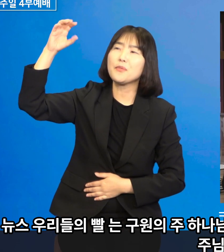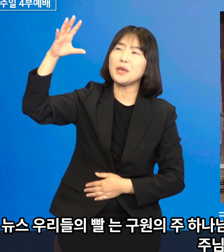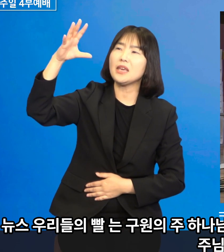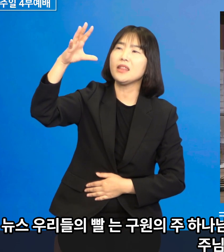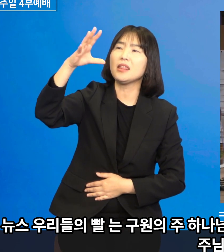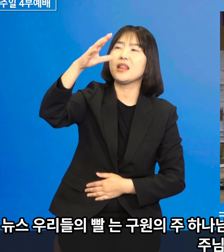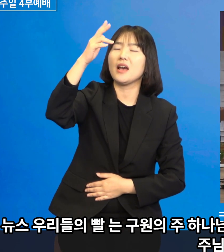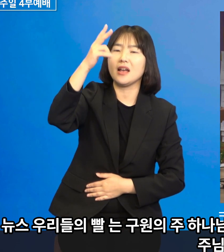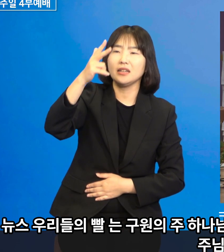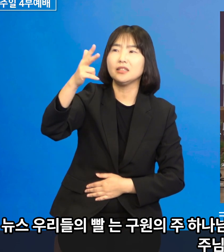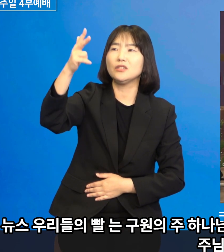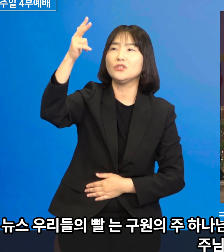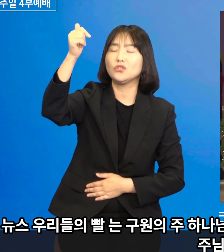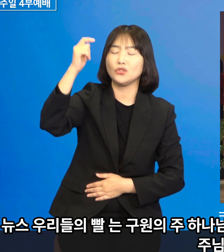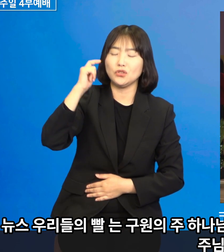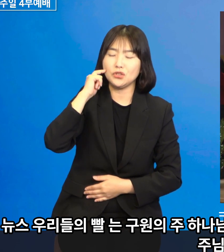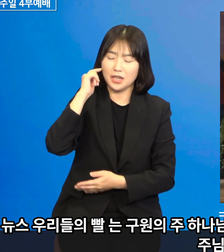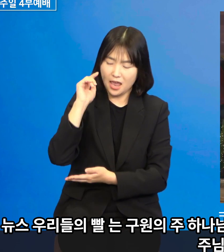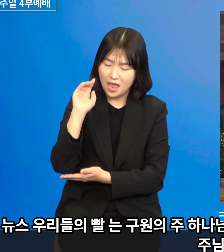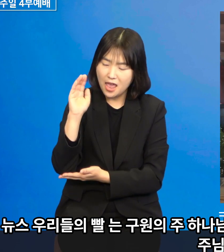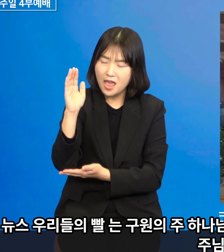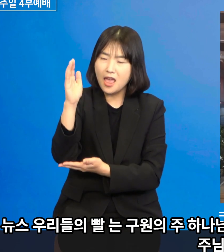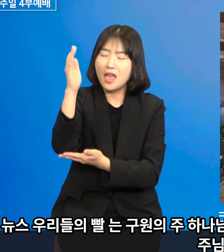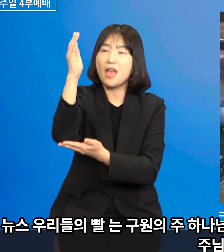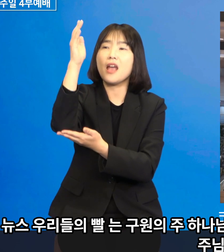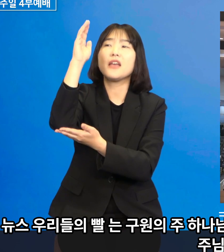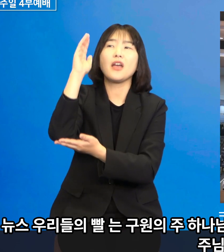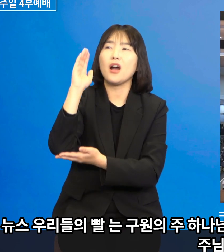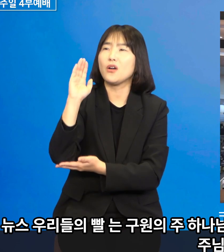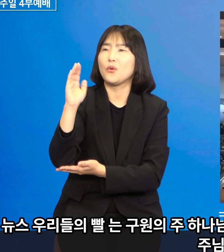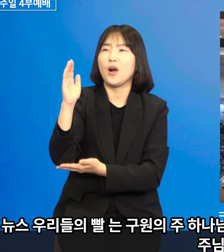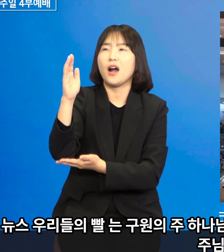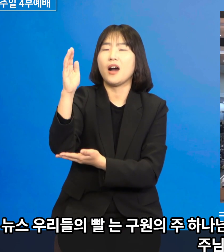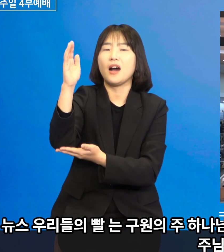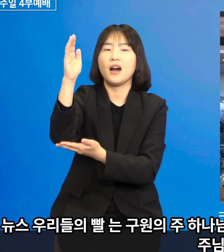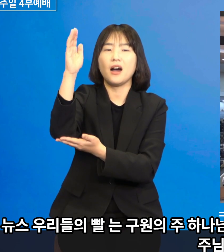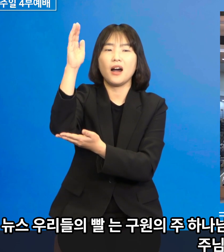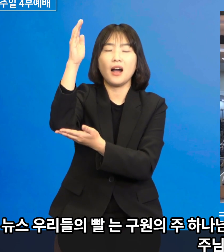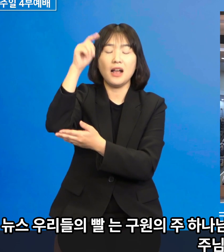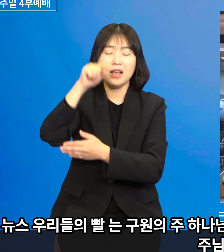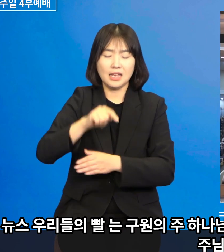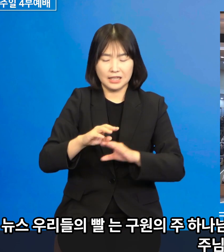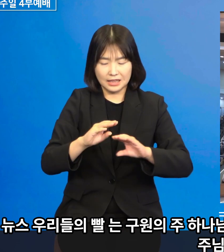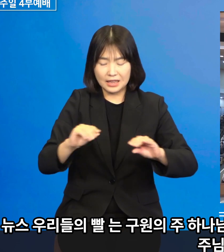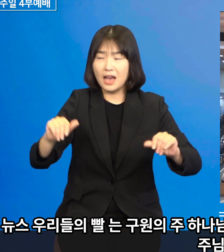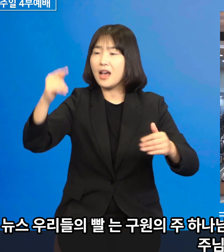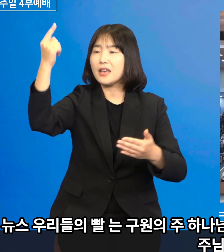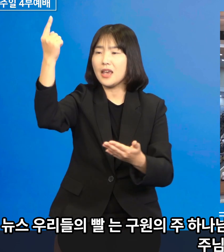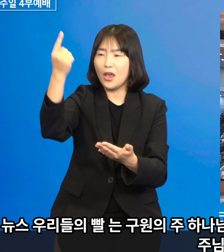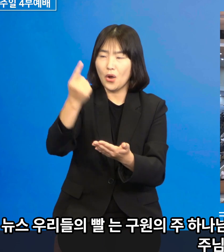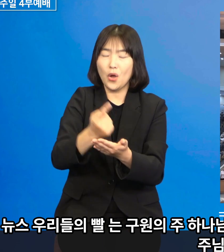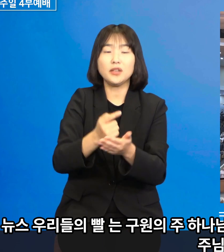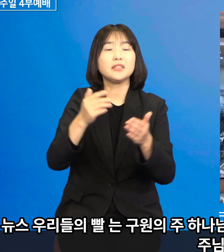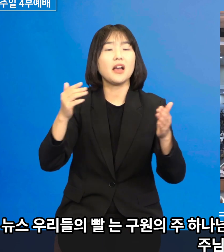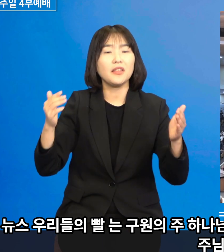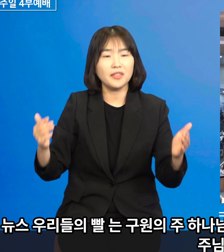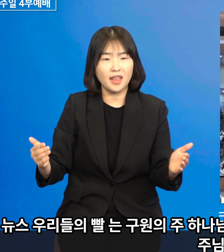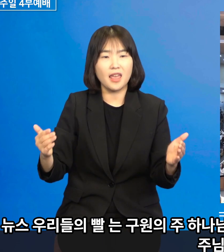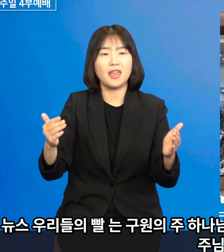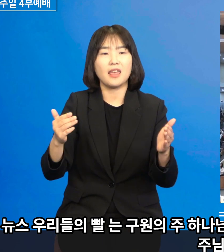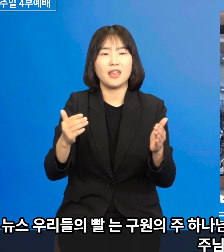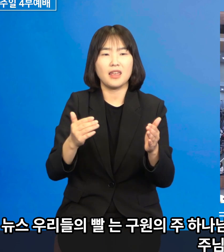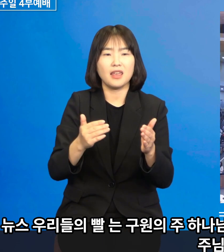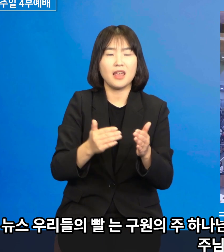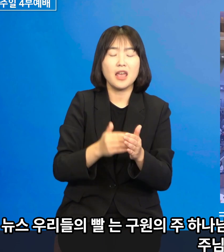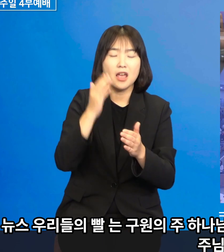찬란하게 빛나는 주의 영광 이 땅에 오셨네.